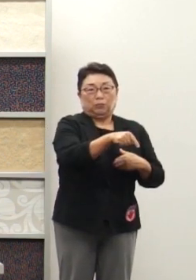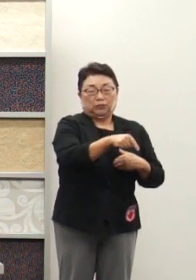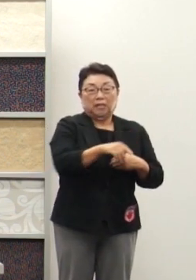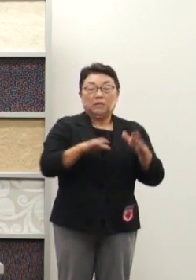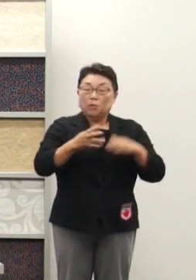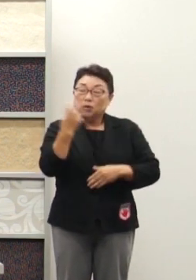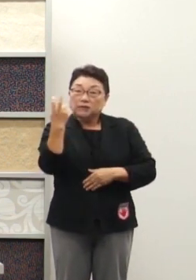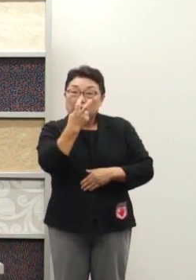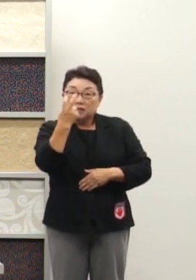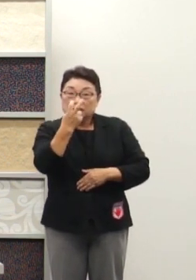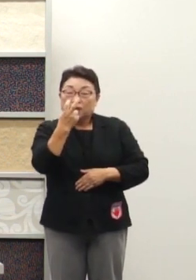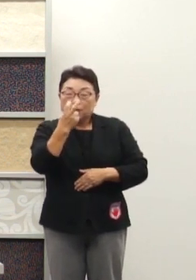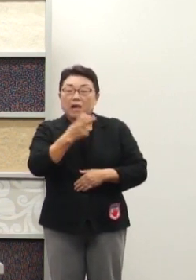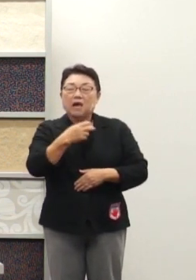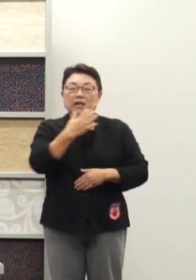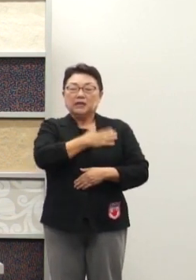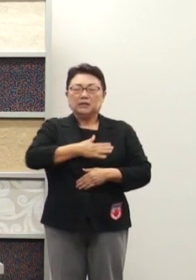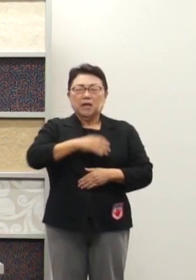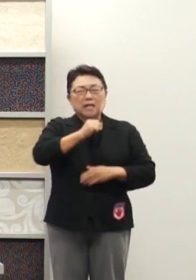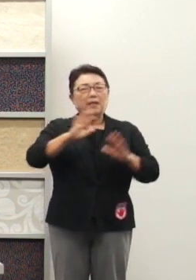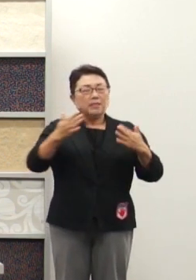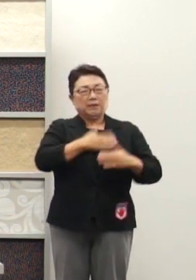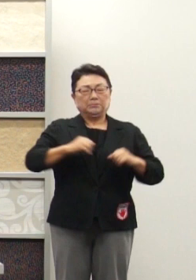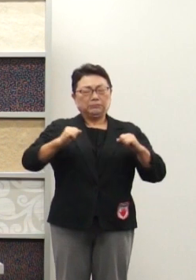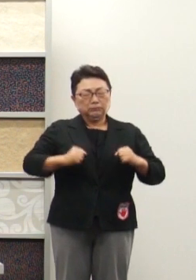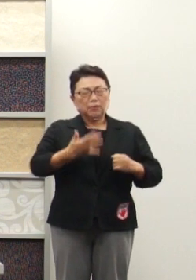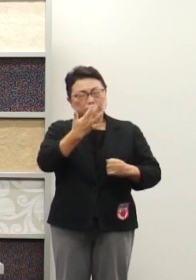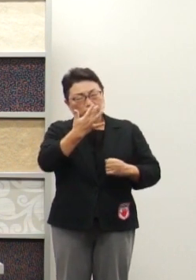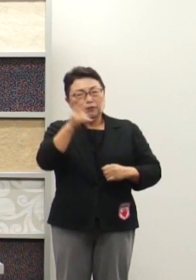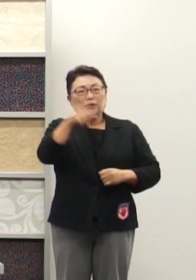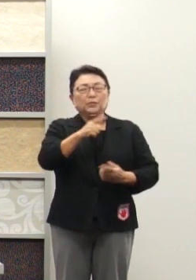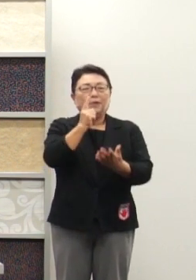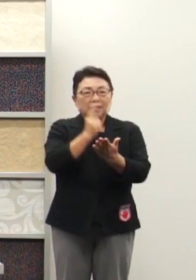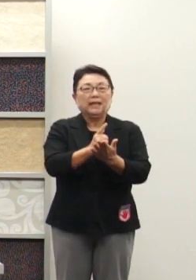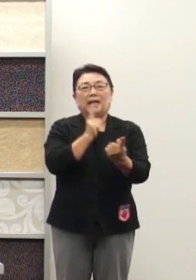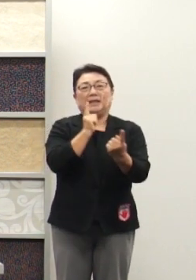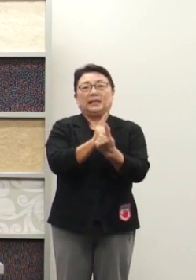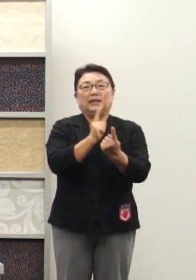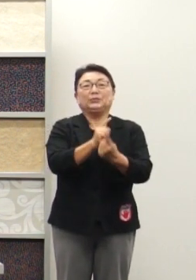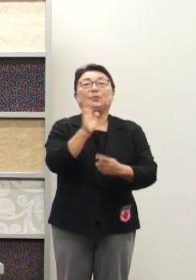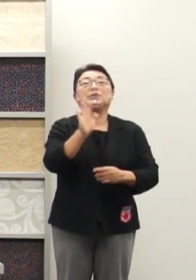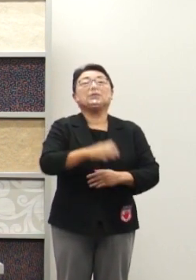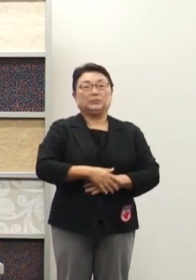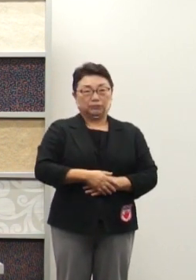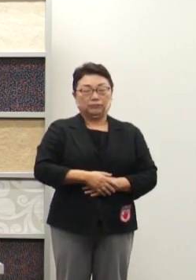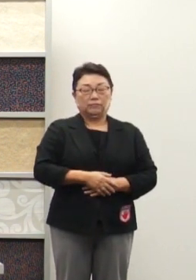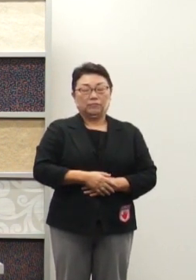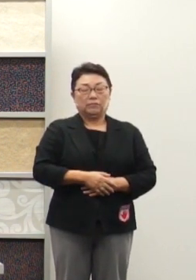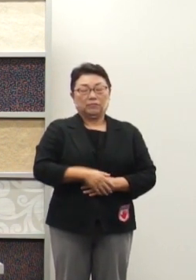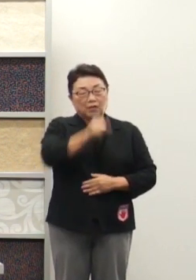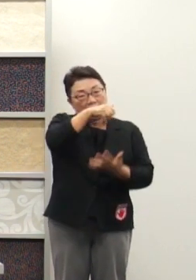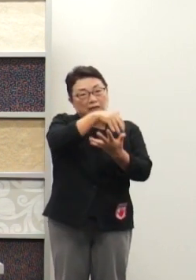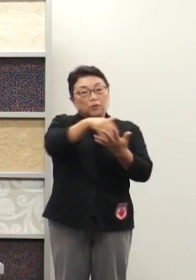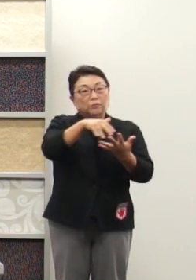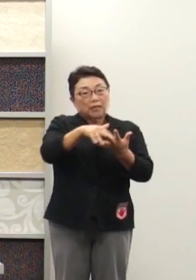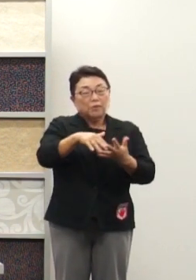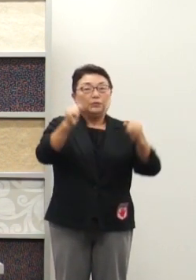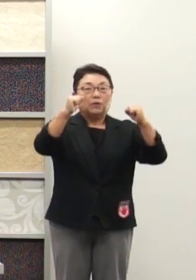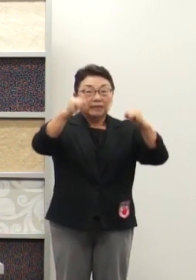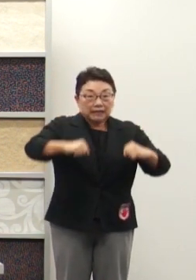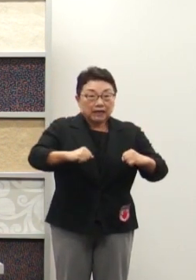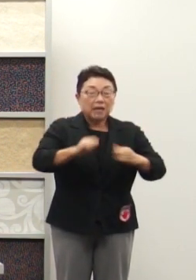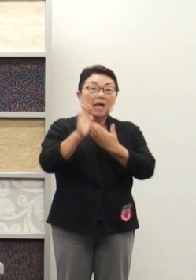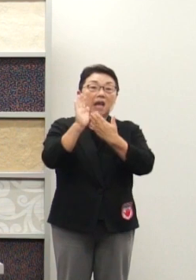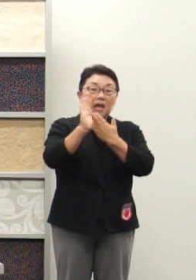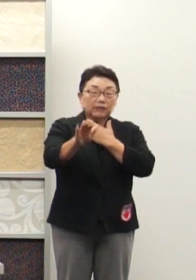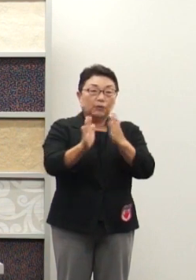検査の対象は無症状の方のみとさせていただきます。いずれも予算を議決いただいた後